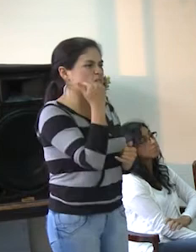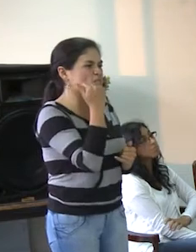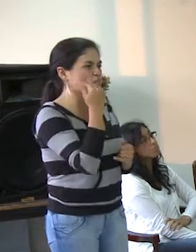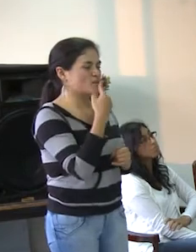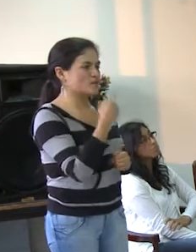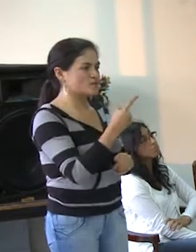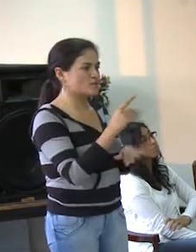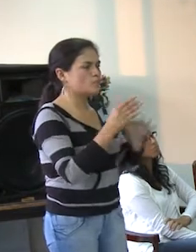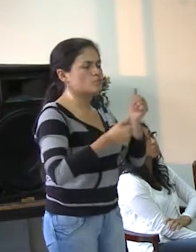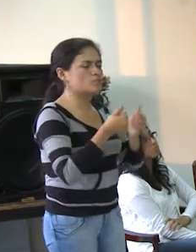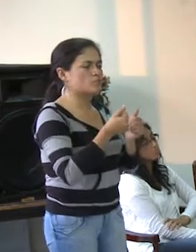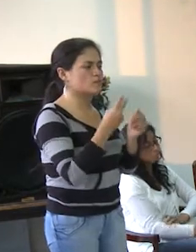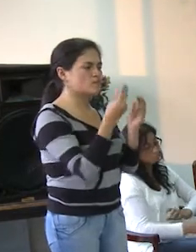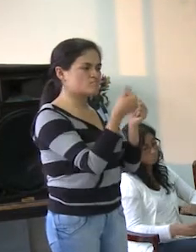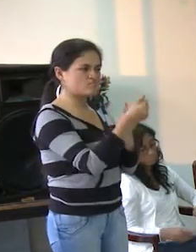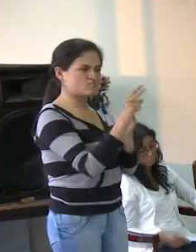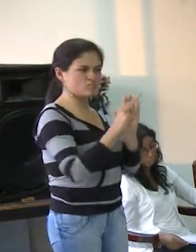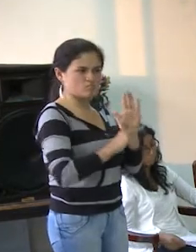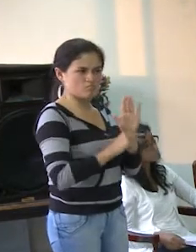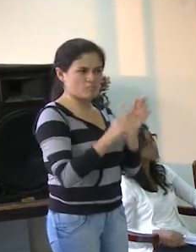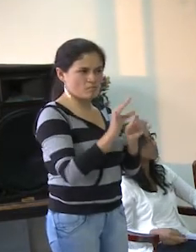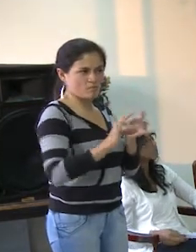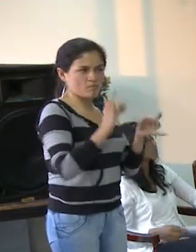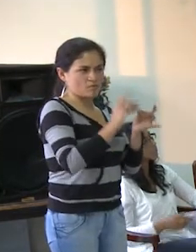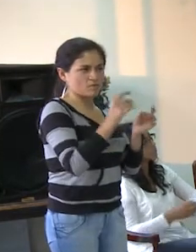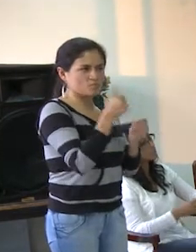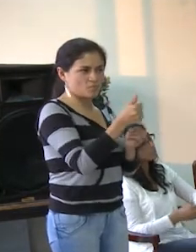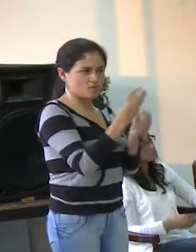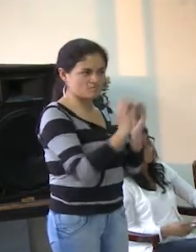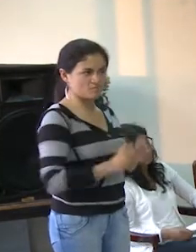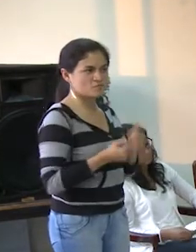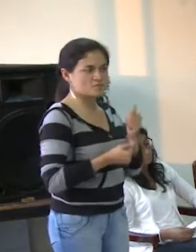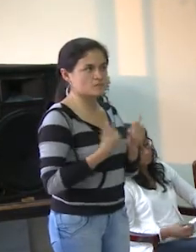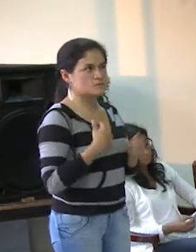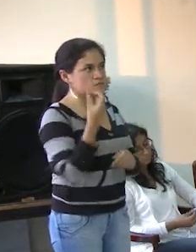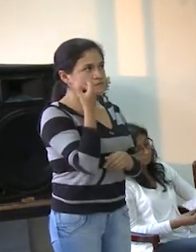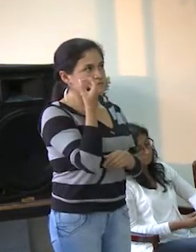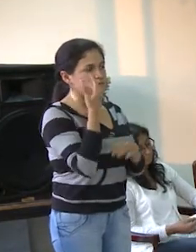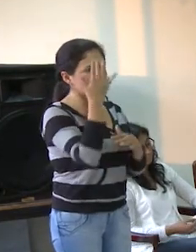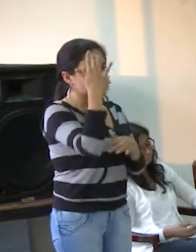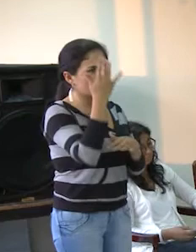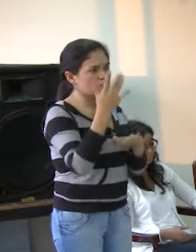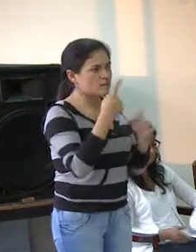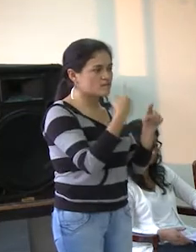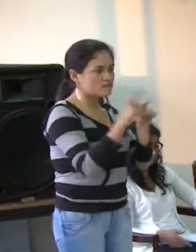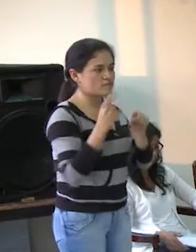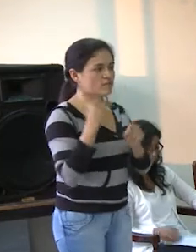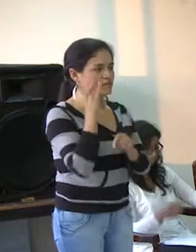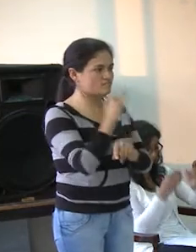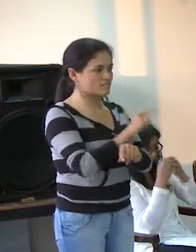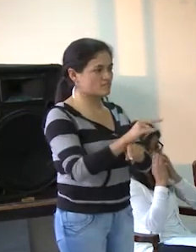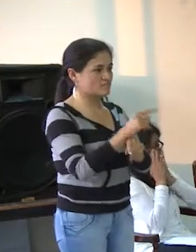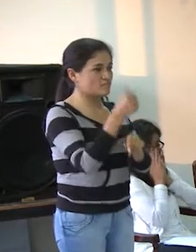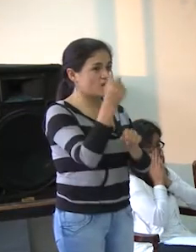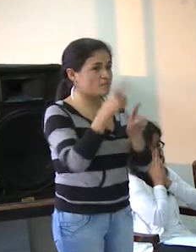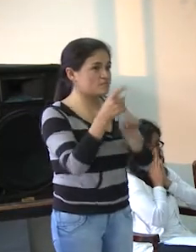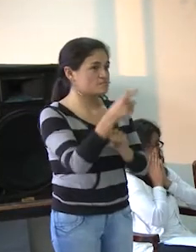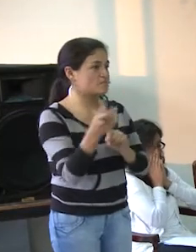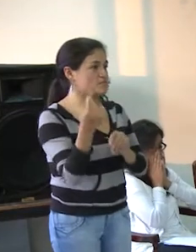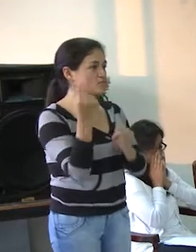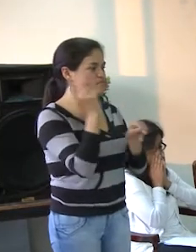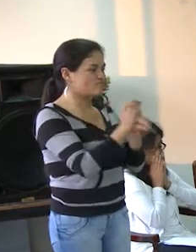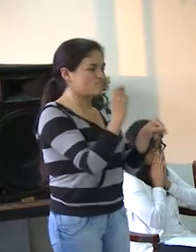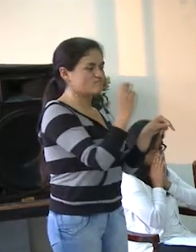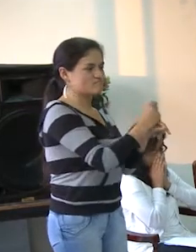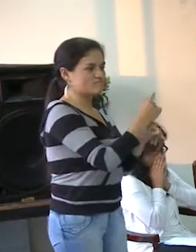son esas buenas maneras? Quisiera entenderlas para explicar una y otra observación recibidas por nuestra